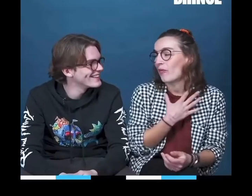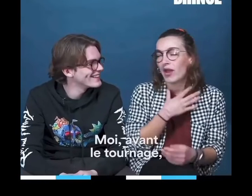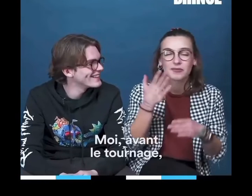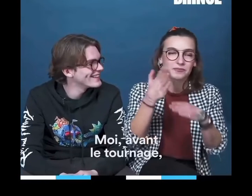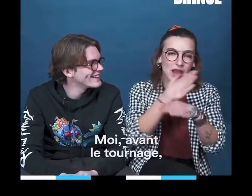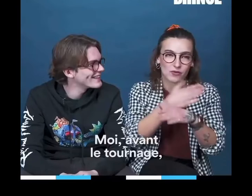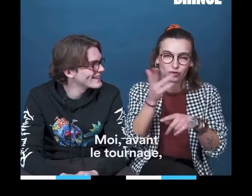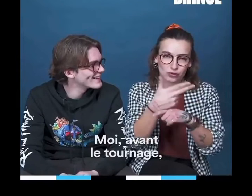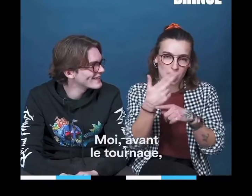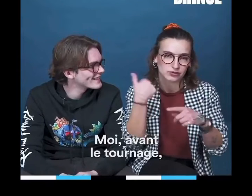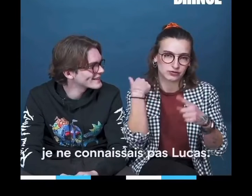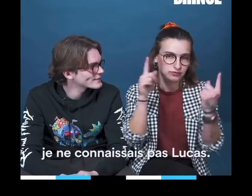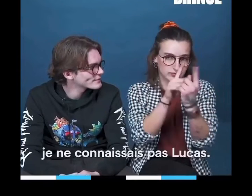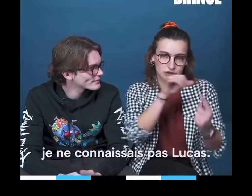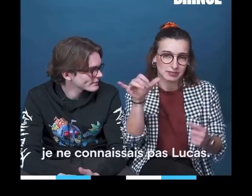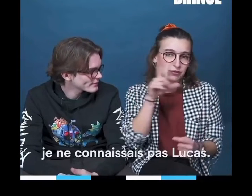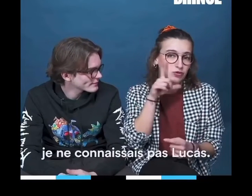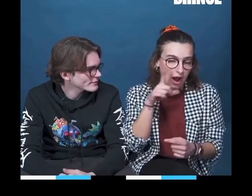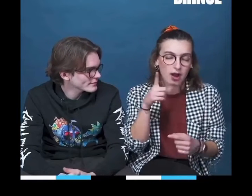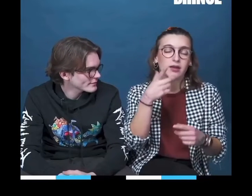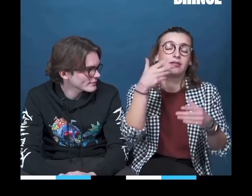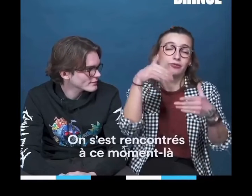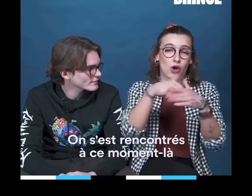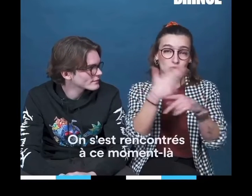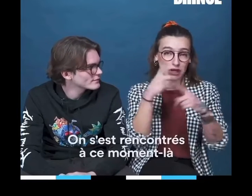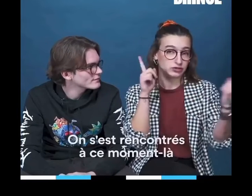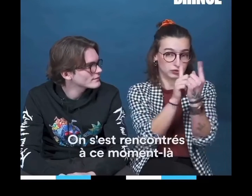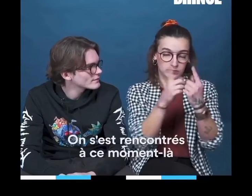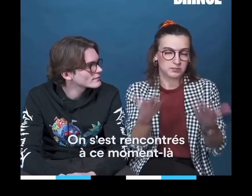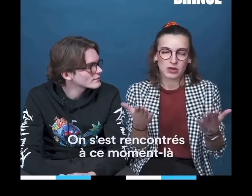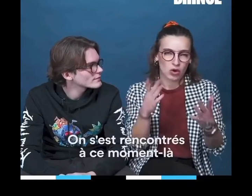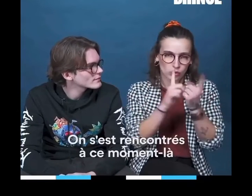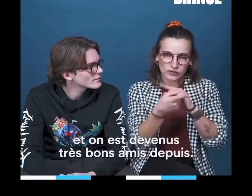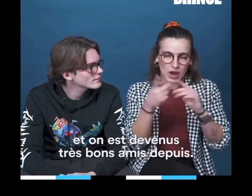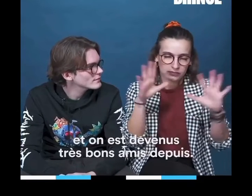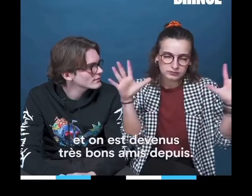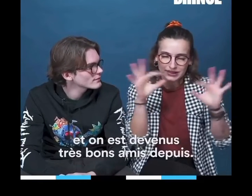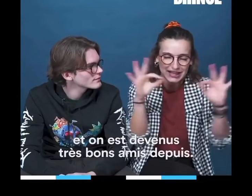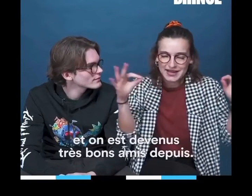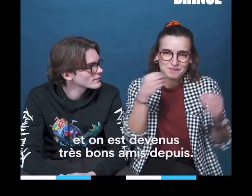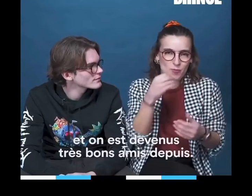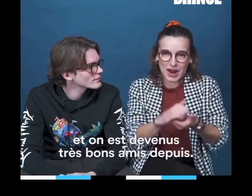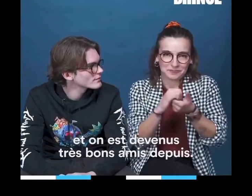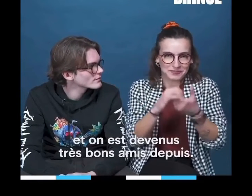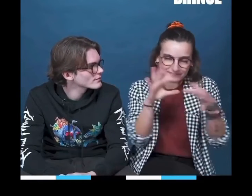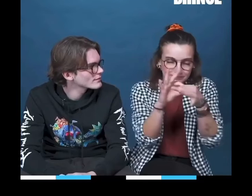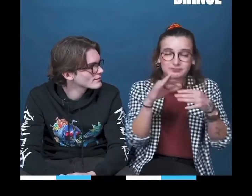Moi, avant le tournage, je ne connaissais pas Lucas. On s'est rencontrés à ce moment-là et on est devenus très bons amis depuis.